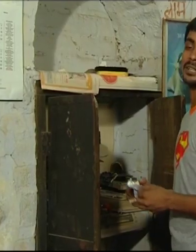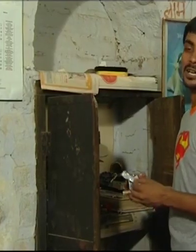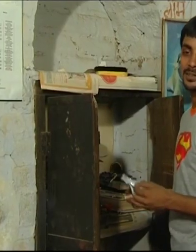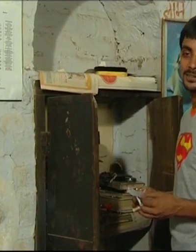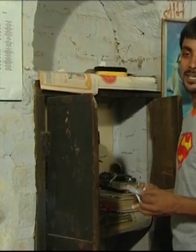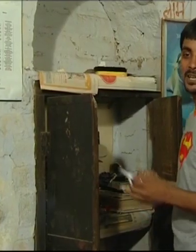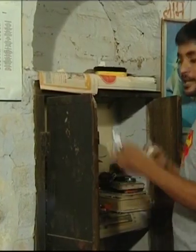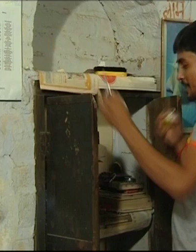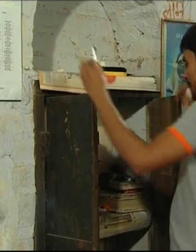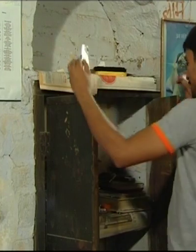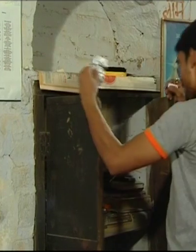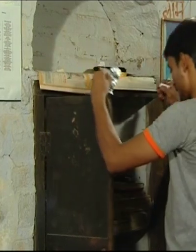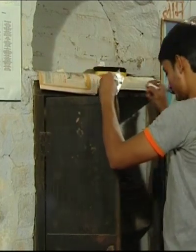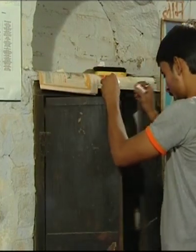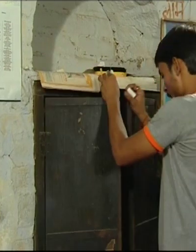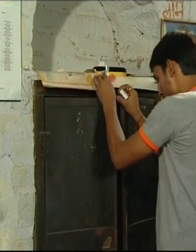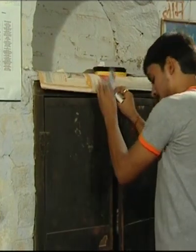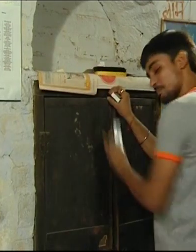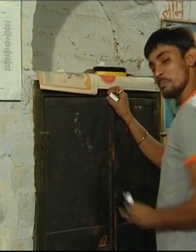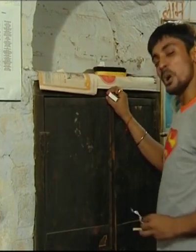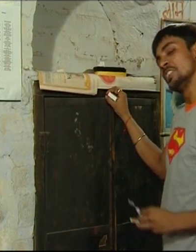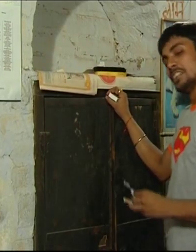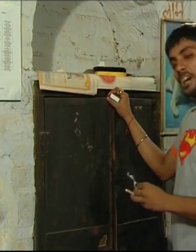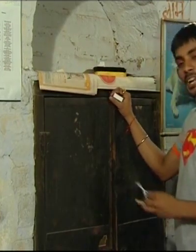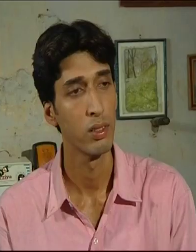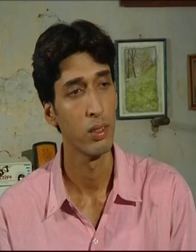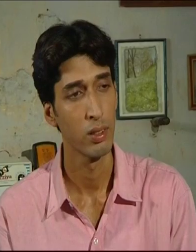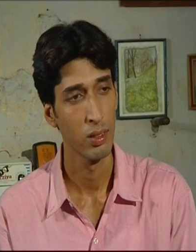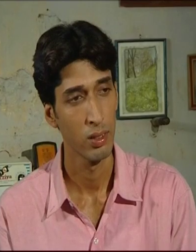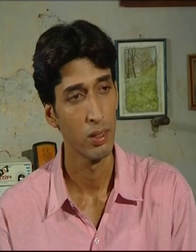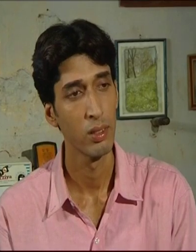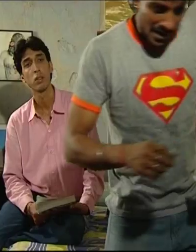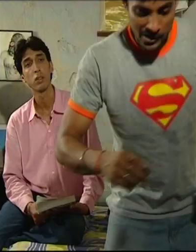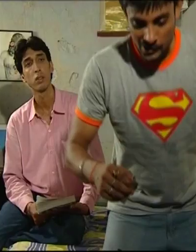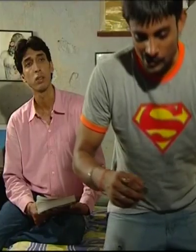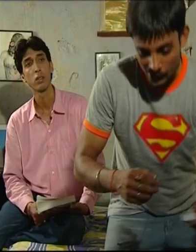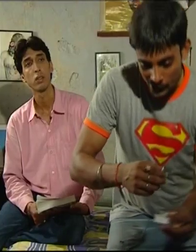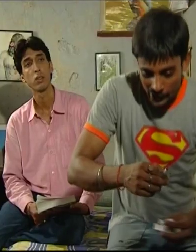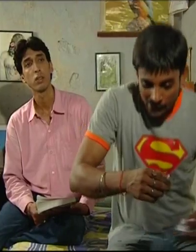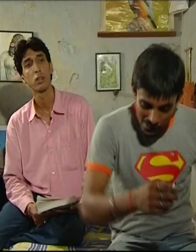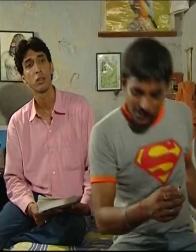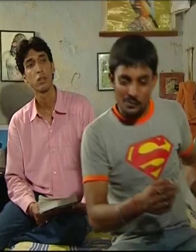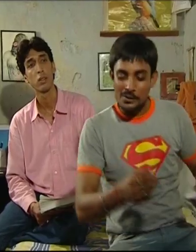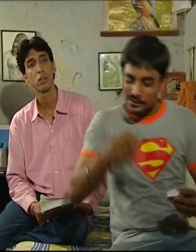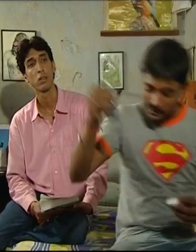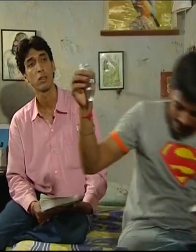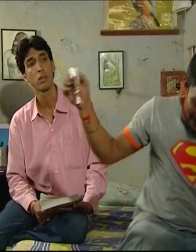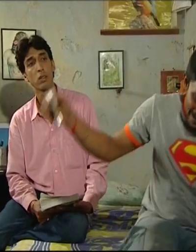पता, मेरा ग्रुप बहुत दिलदार है। 100 के नोट तो वो कुछ समझते ही